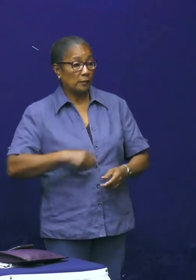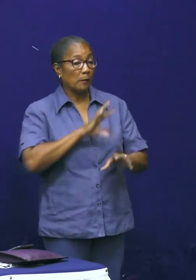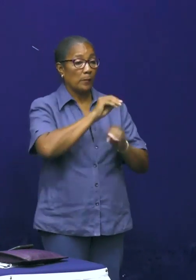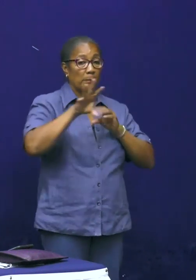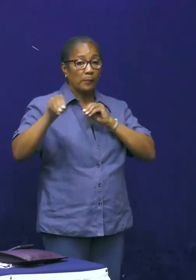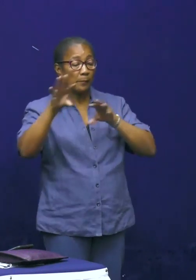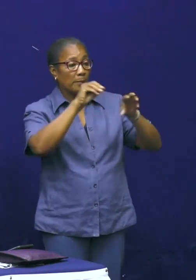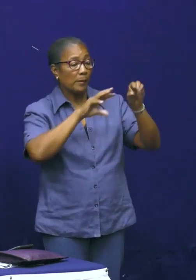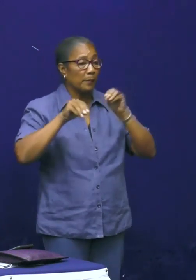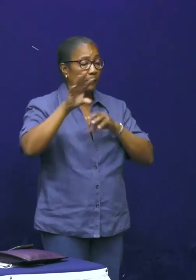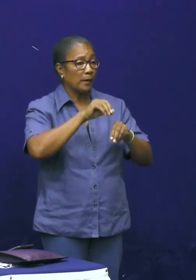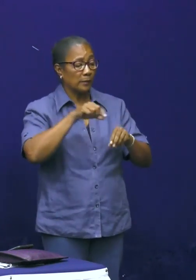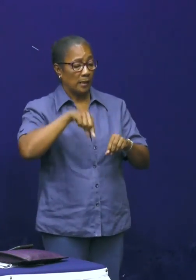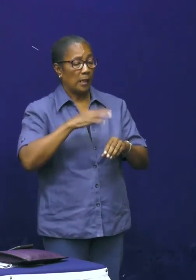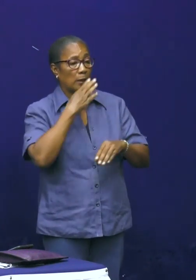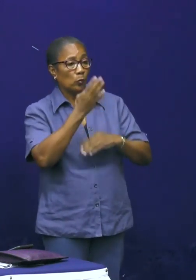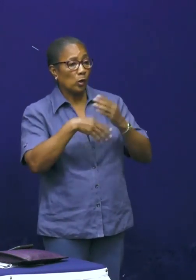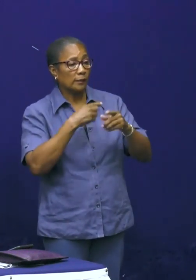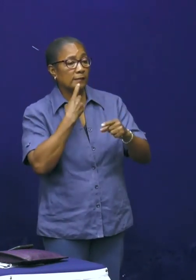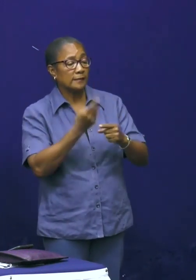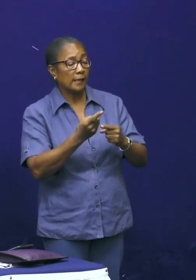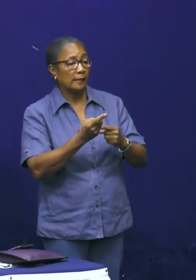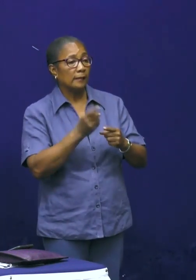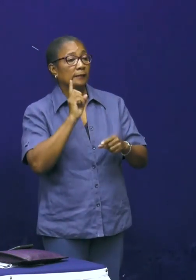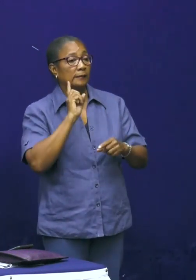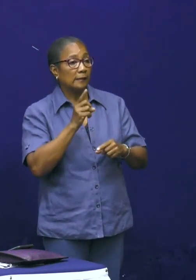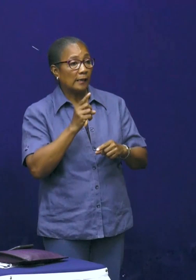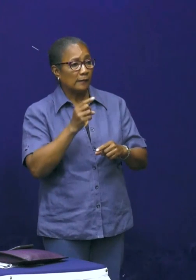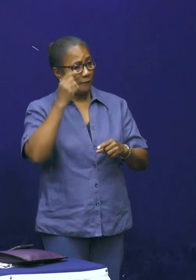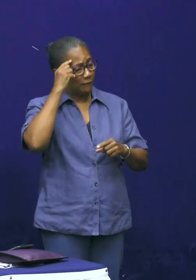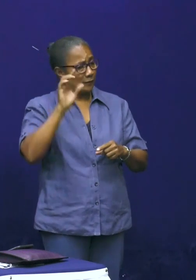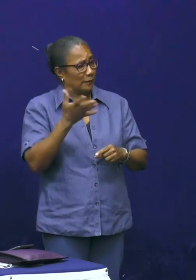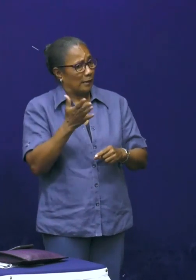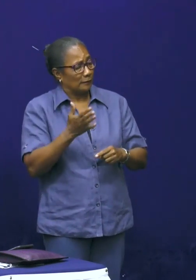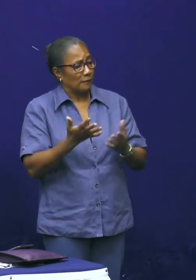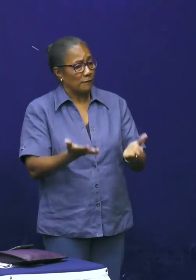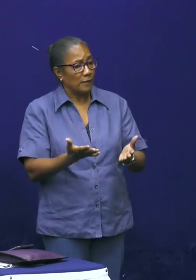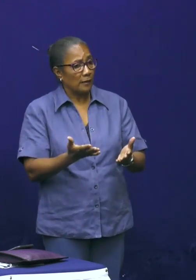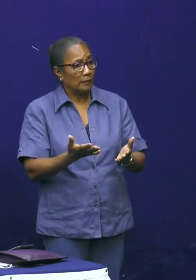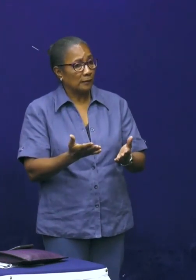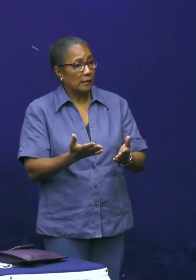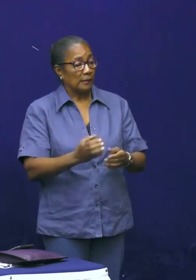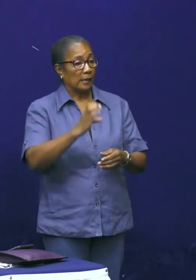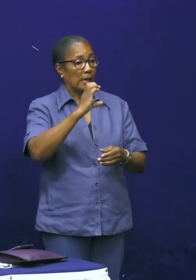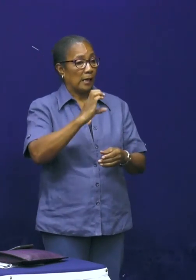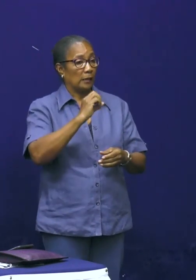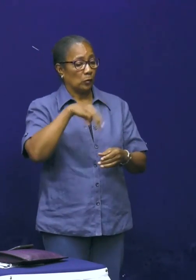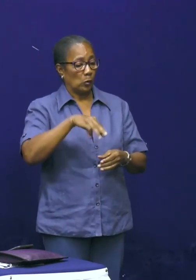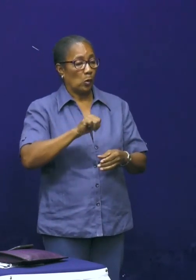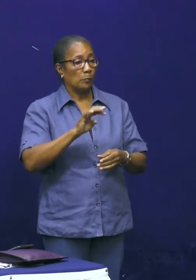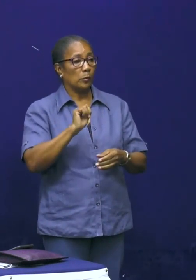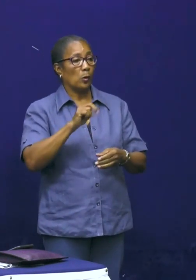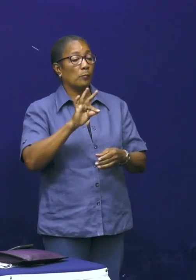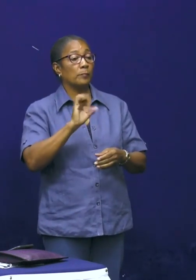Er werd hierin gesteld dat verdachte gevallen zich aan de Gompertstraat bevonden.